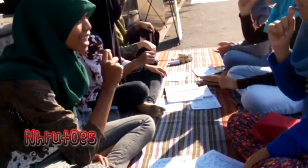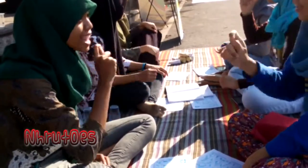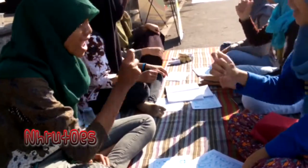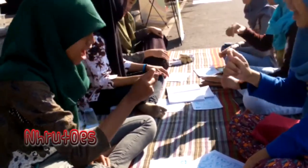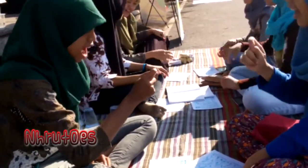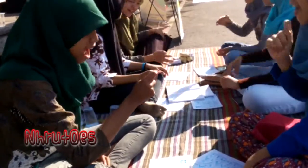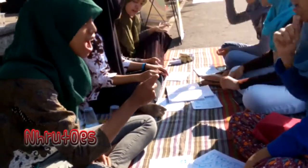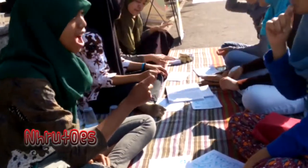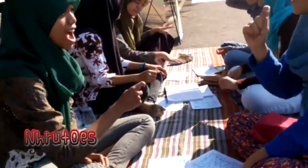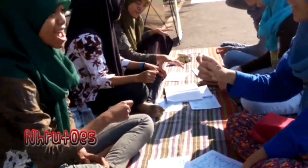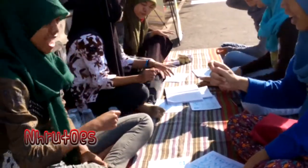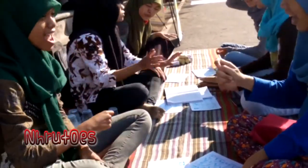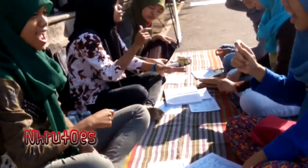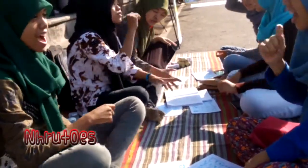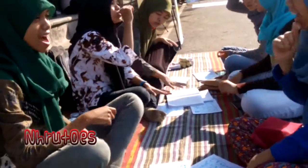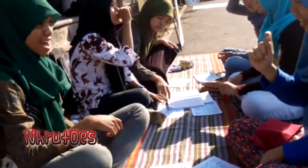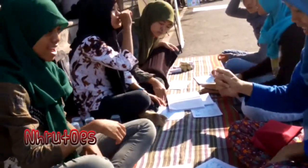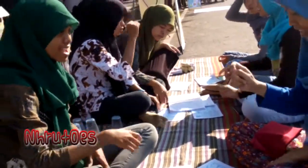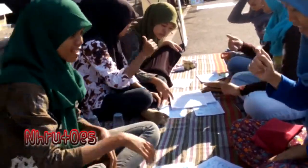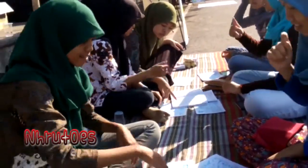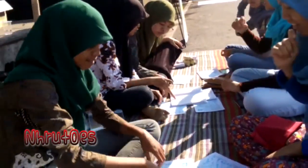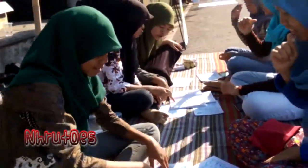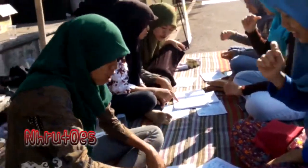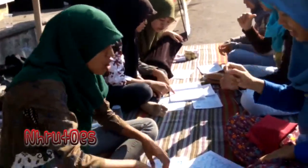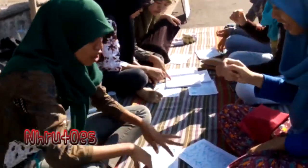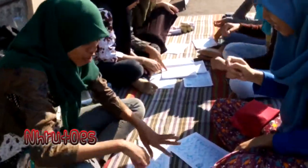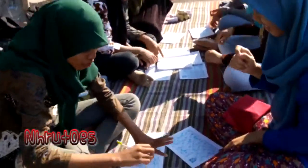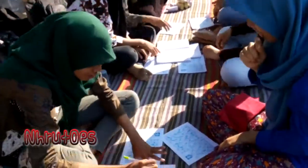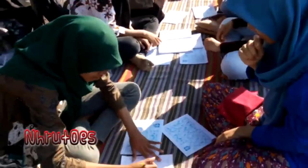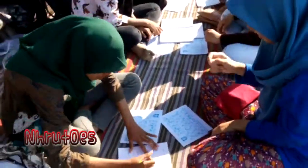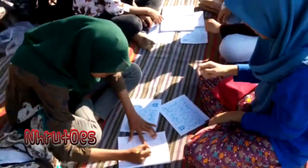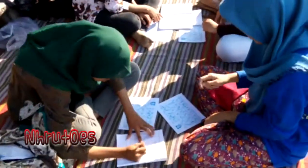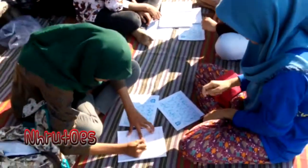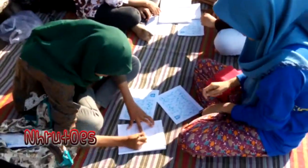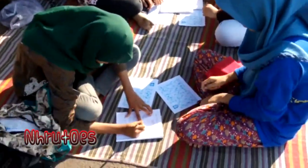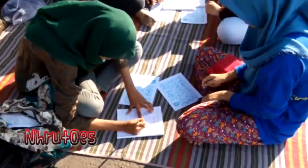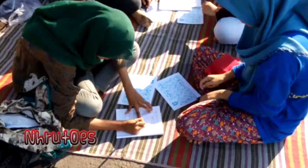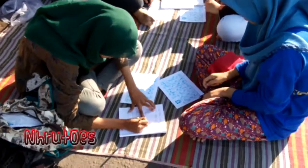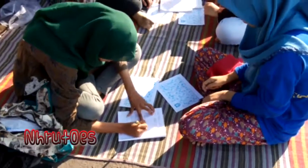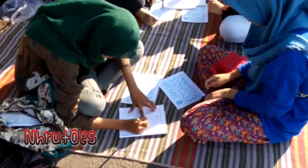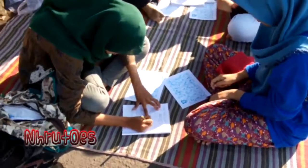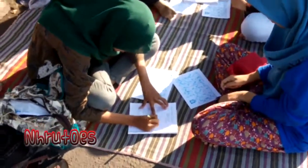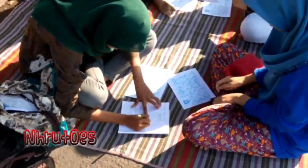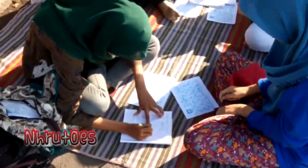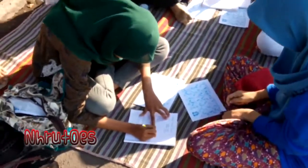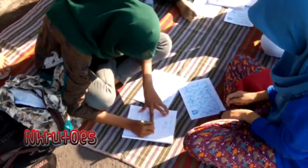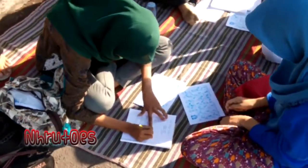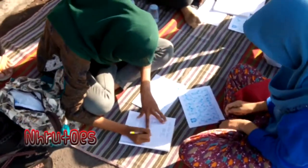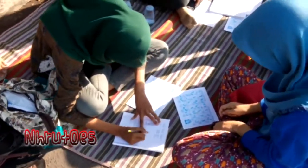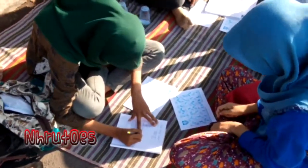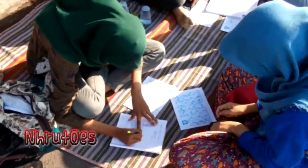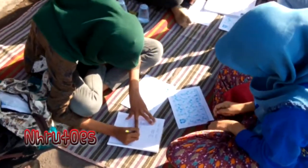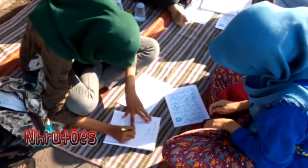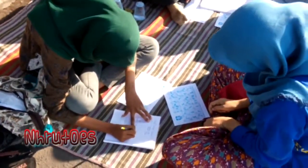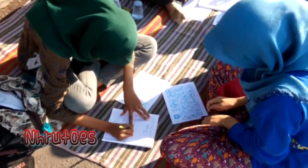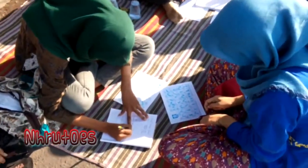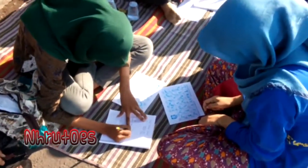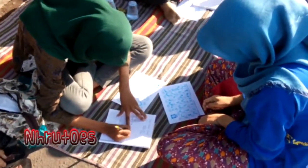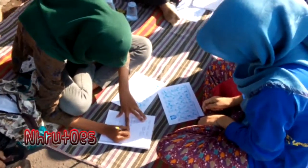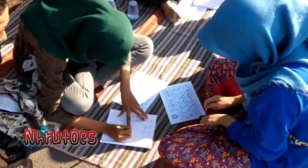waktunya. Siap. Oke. Baik, demikian tadi dari kesan dan pesan dari pengunjung ya,